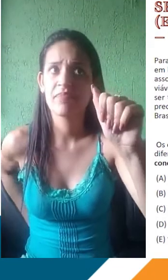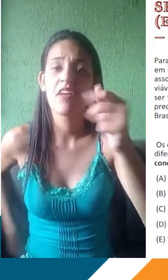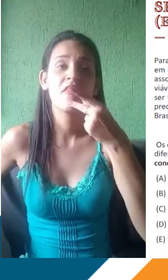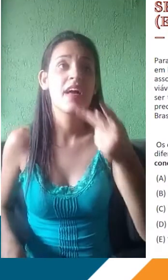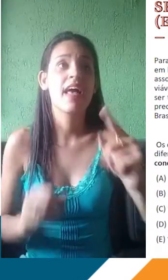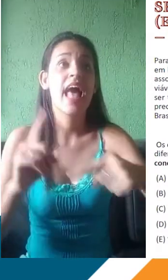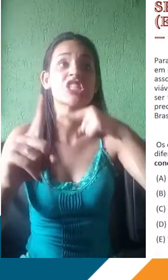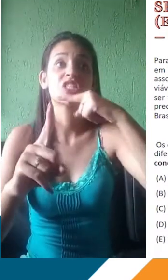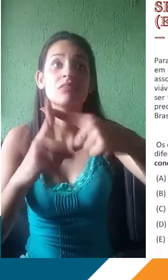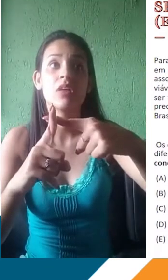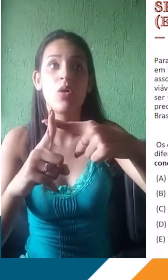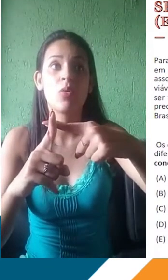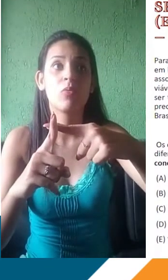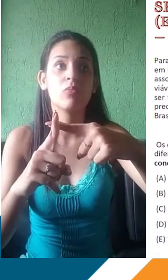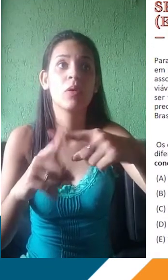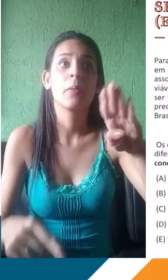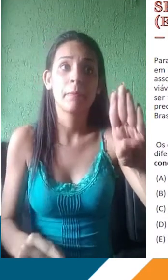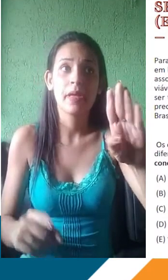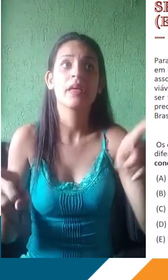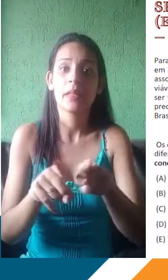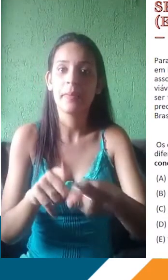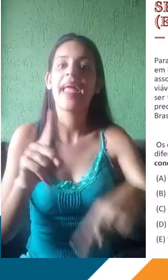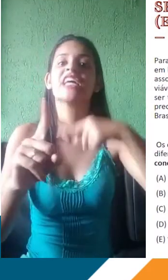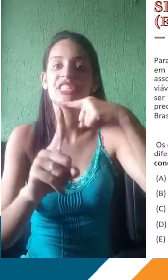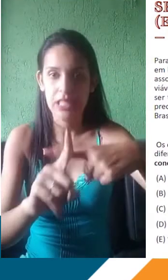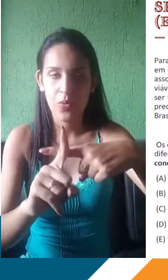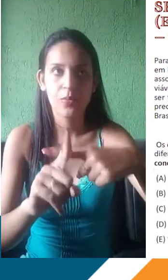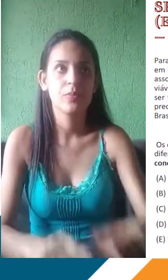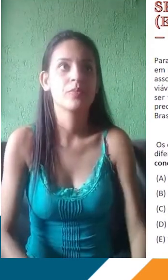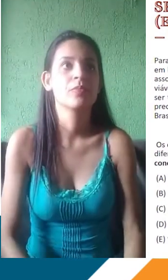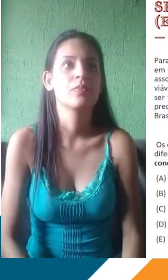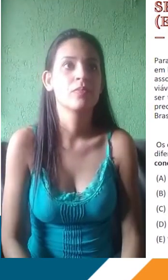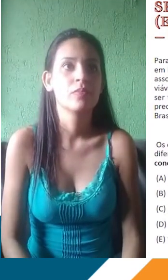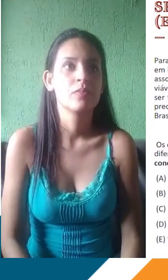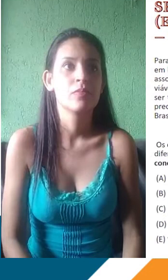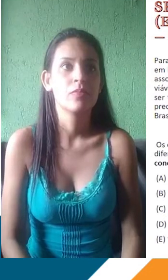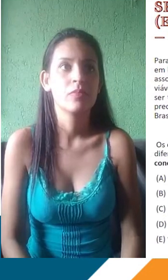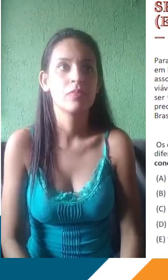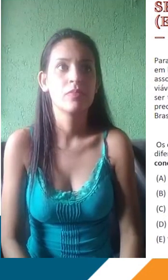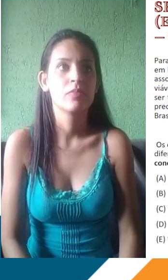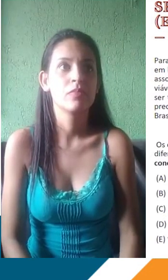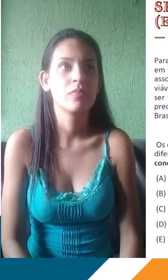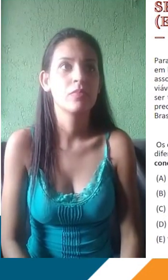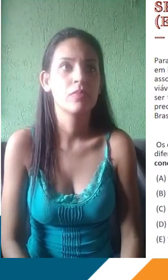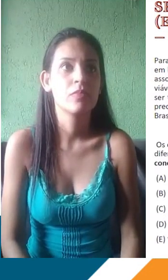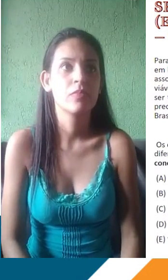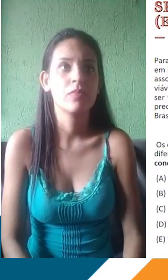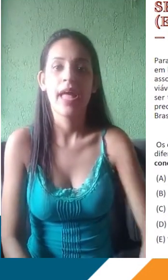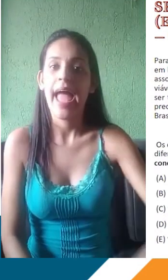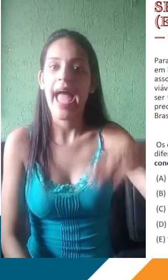uso do também, possui uma ideia de adição. A letra B também podemos excluir, pois assim como passa uma ideia